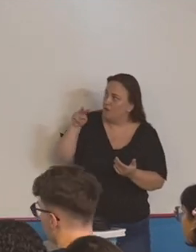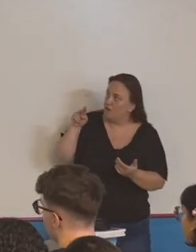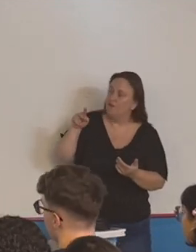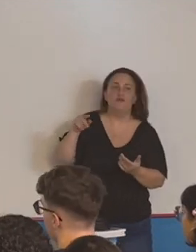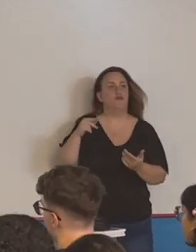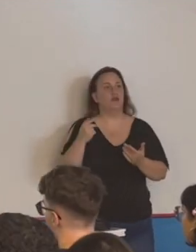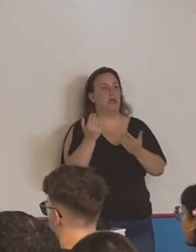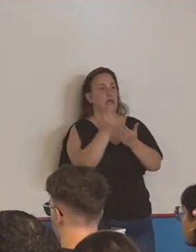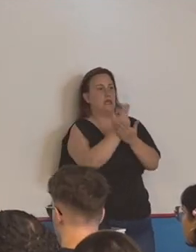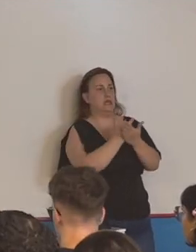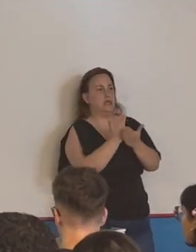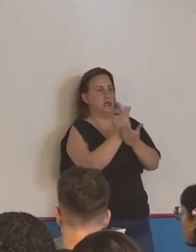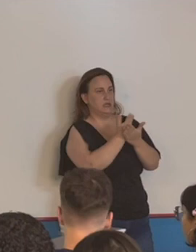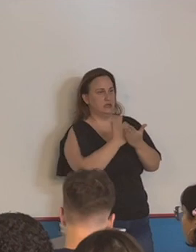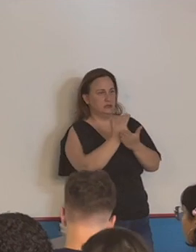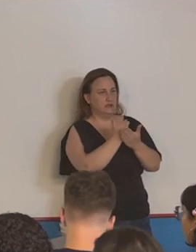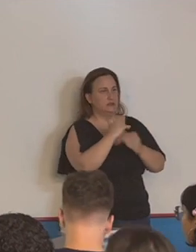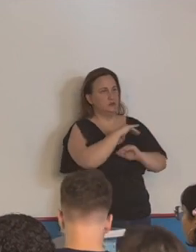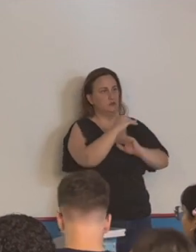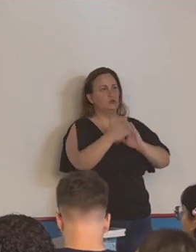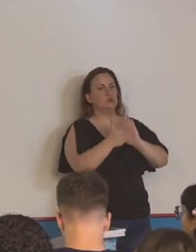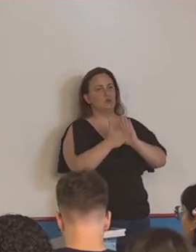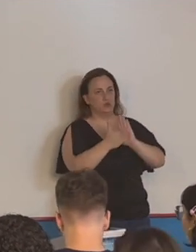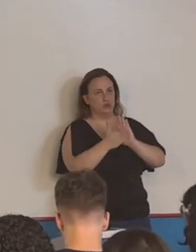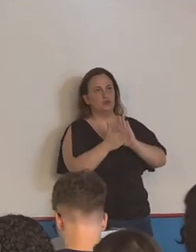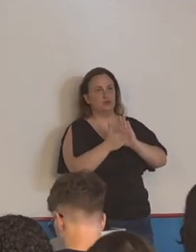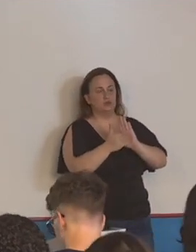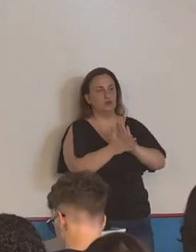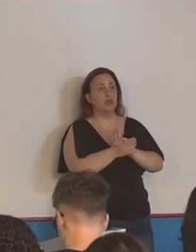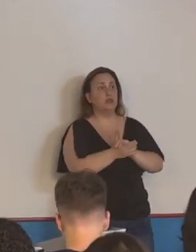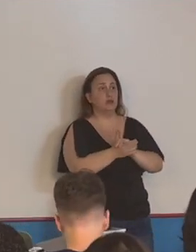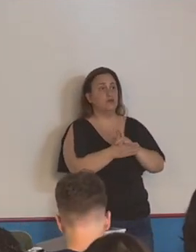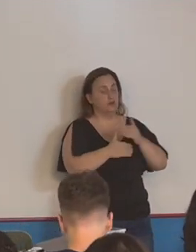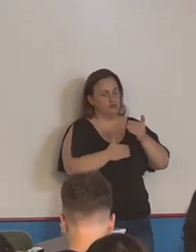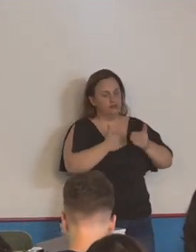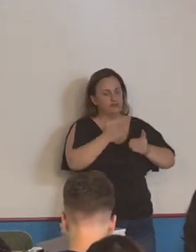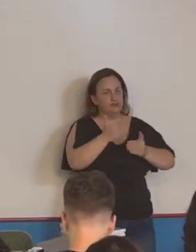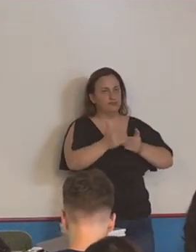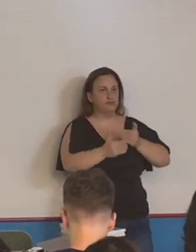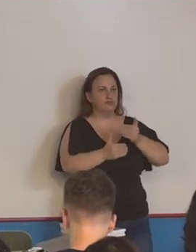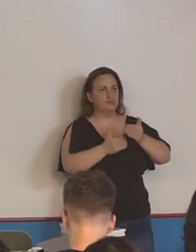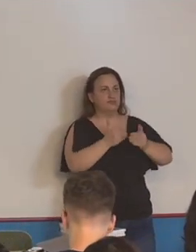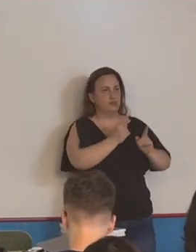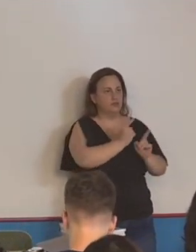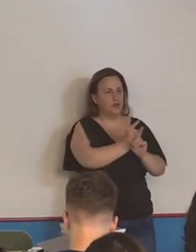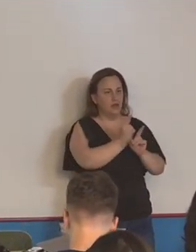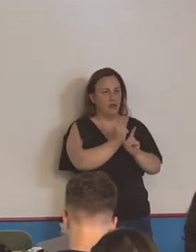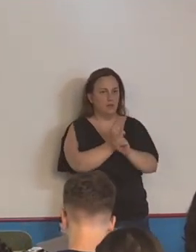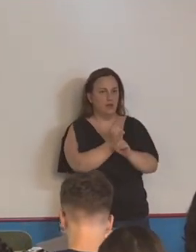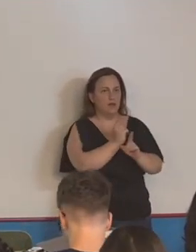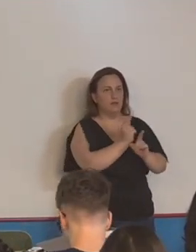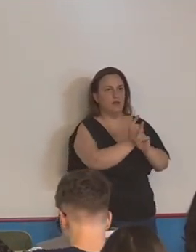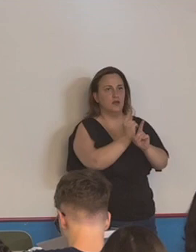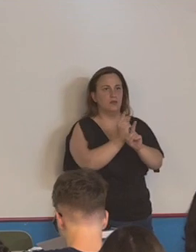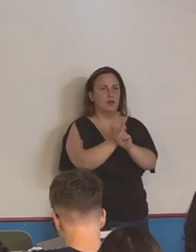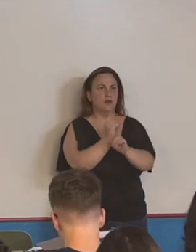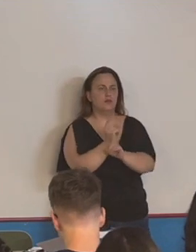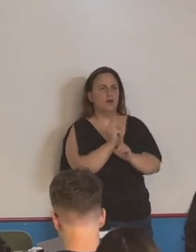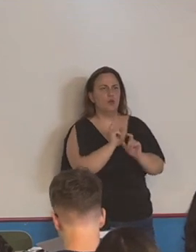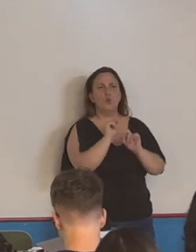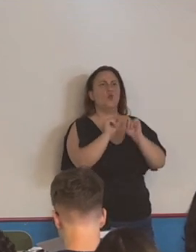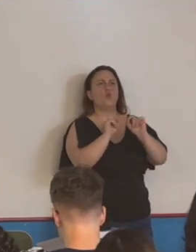Então era isso, né? Então foi um processo ali de descobrimento também do que eu estou fazendo da vida, né? Que eu estou fazendo